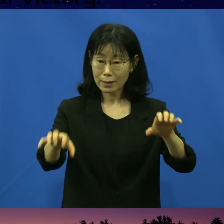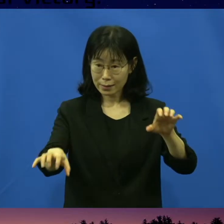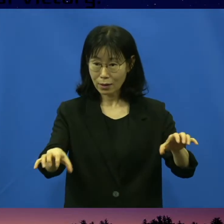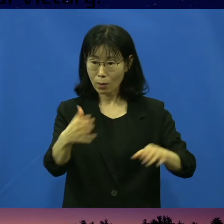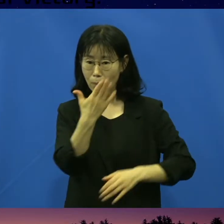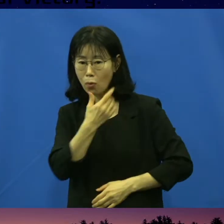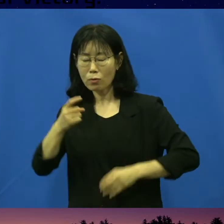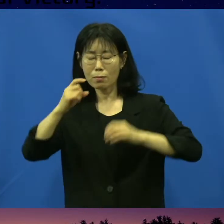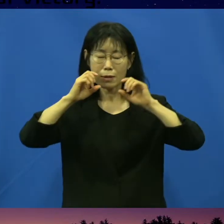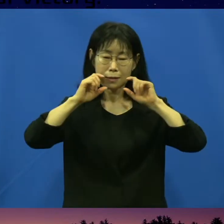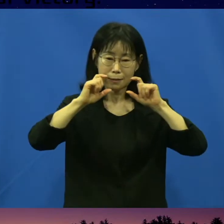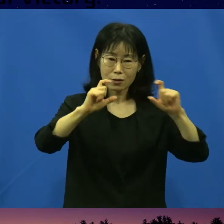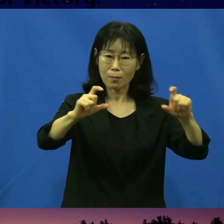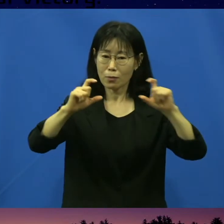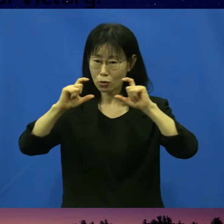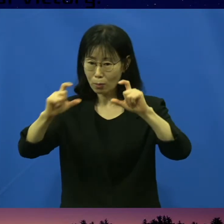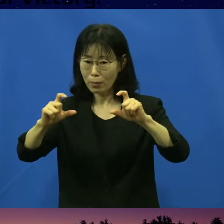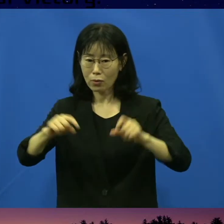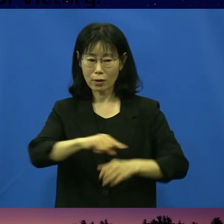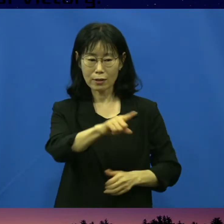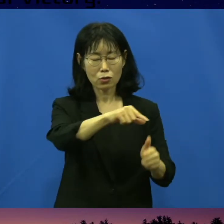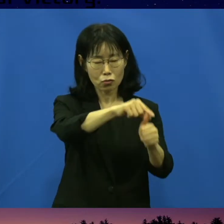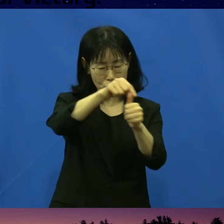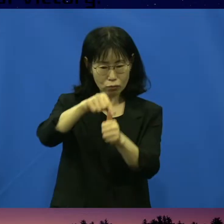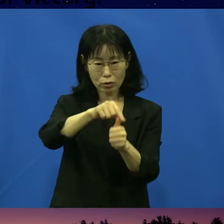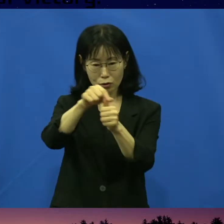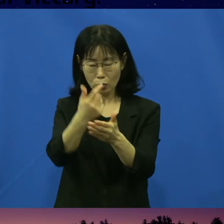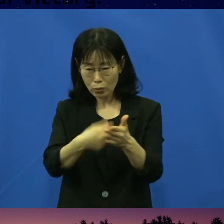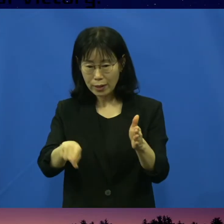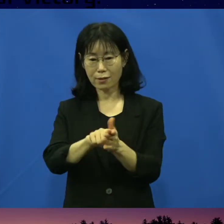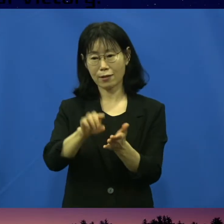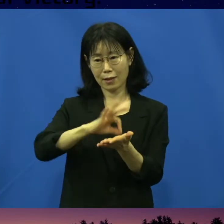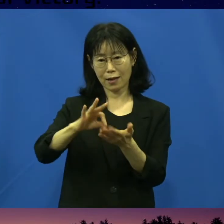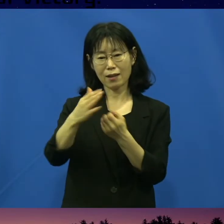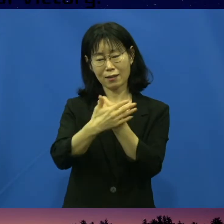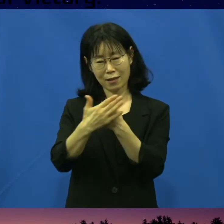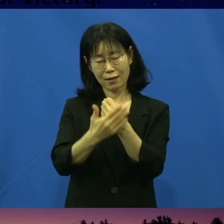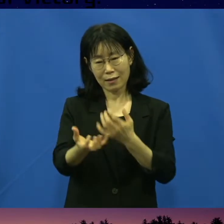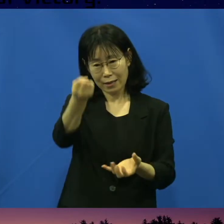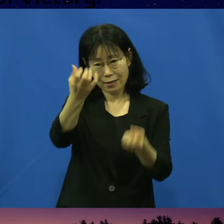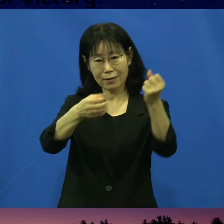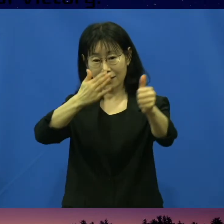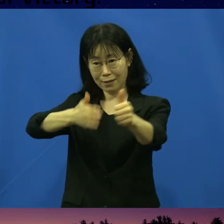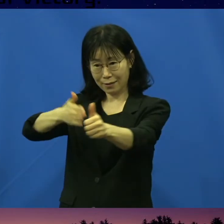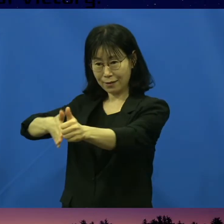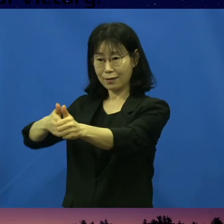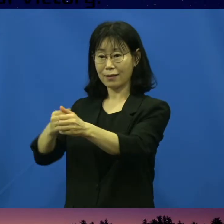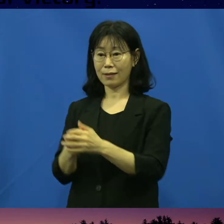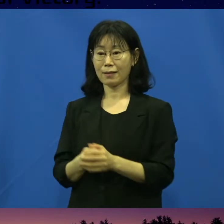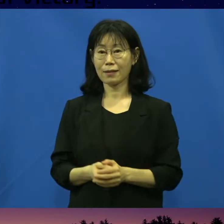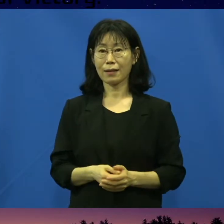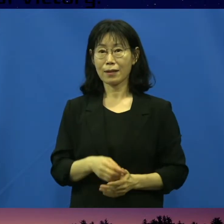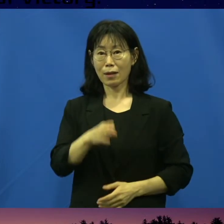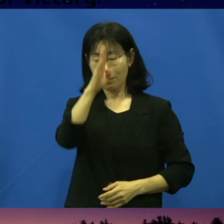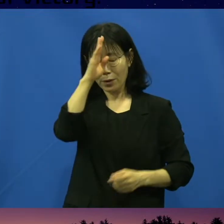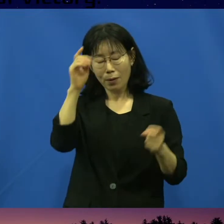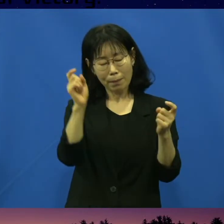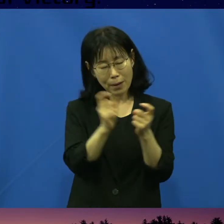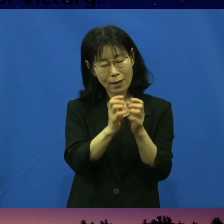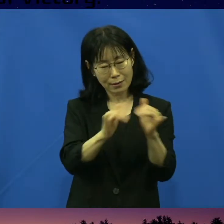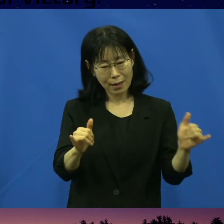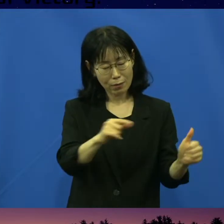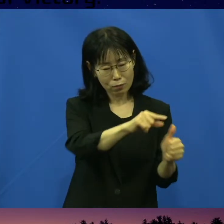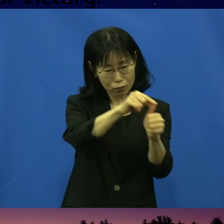복음을 선포함으로 사람들을 살려내는 게 쓰임받는 은혜가 있게 되기를 바랍니다. 병든 영혼을 살리고 일으키는